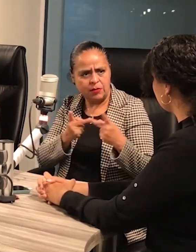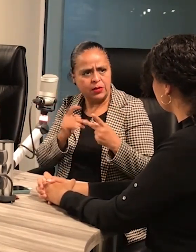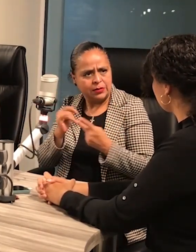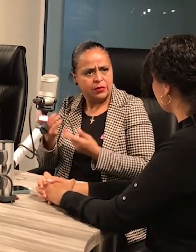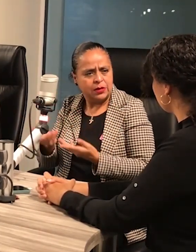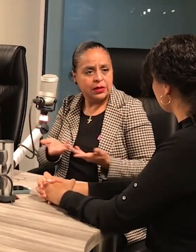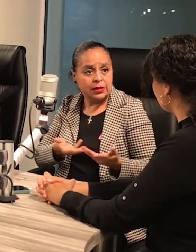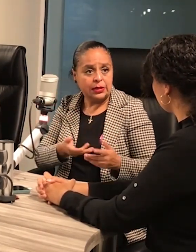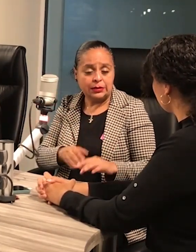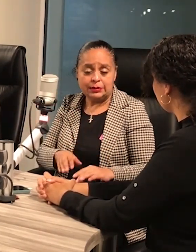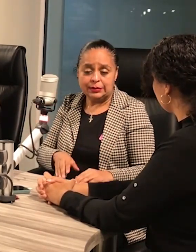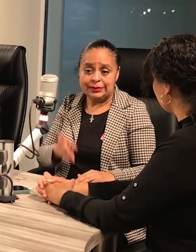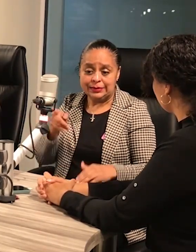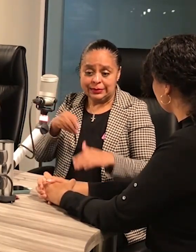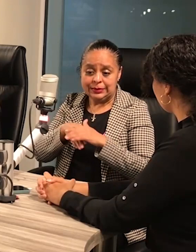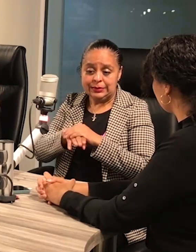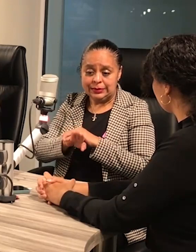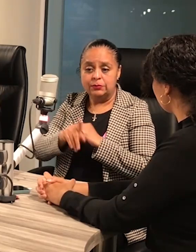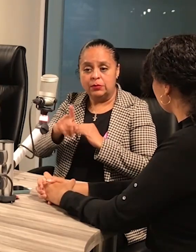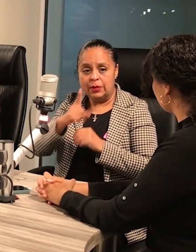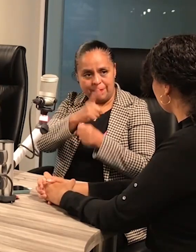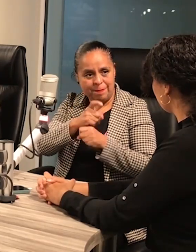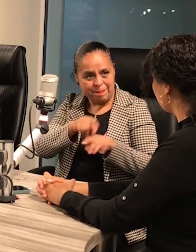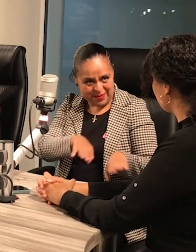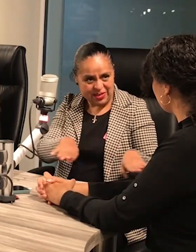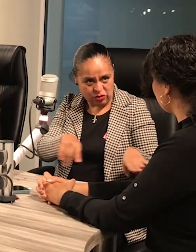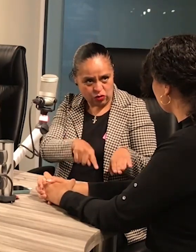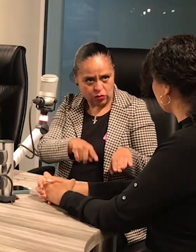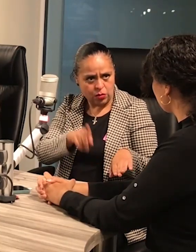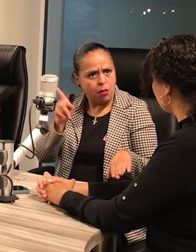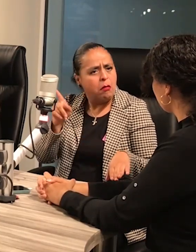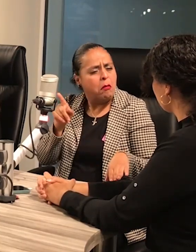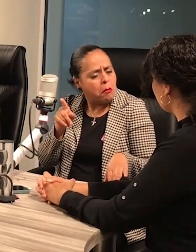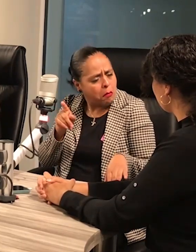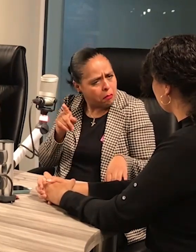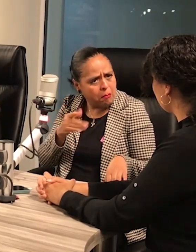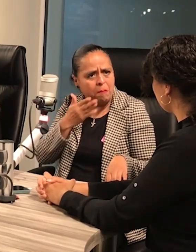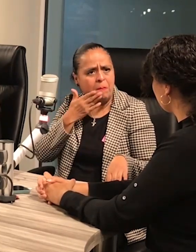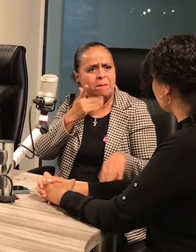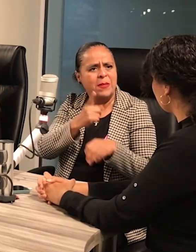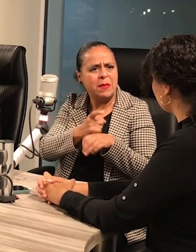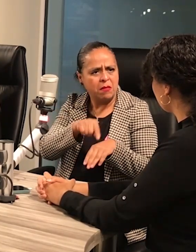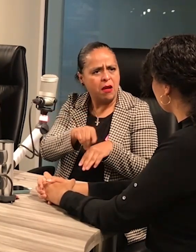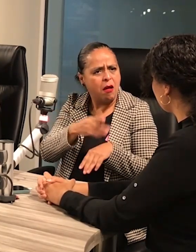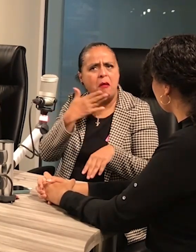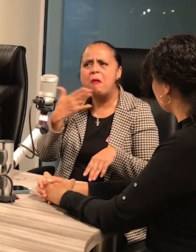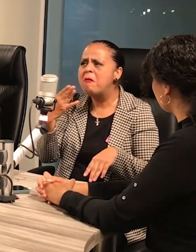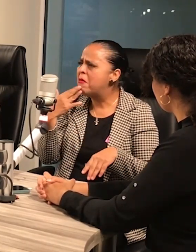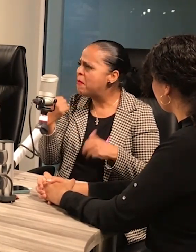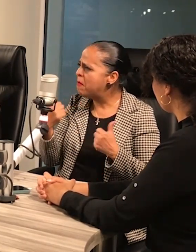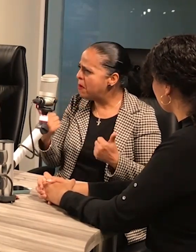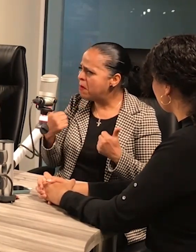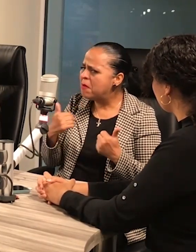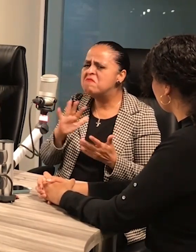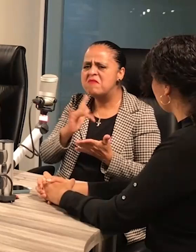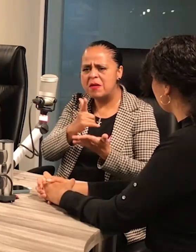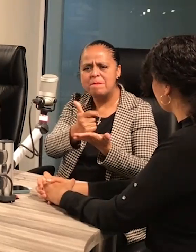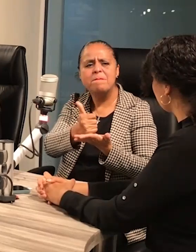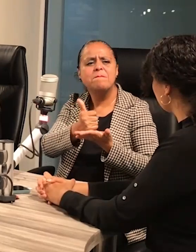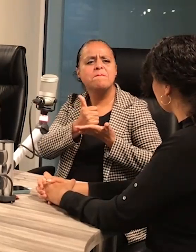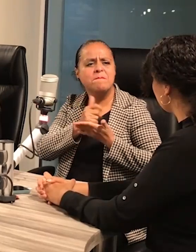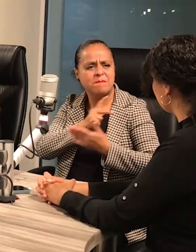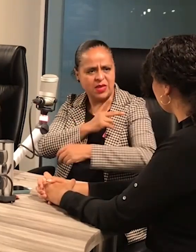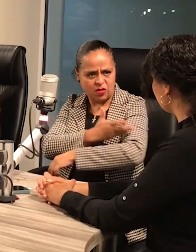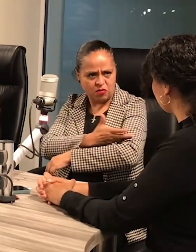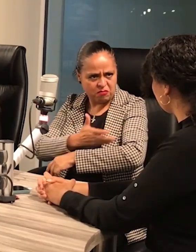De entrada, tu salón está en el primer piso. Dije, primer piso, bueno, lo puedo sortear con apoyo de mis